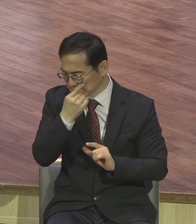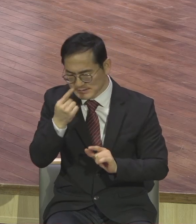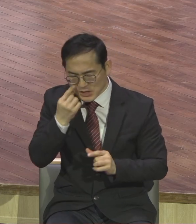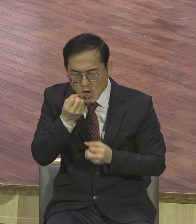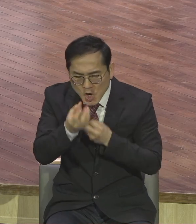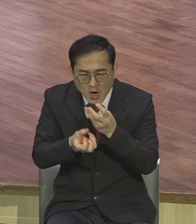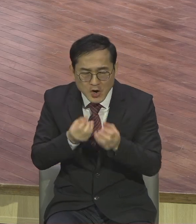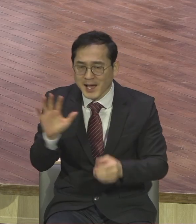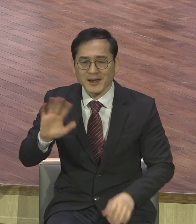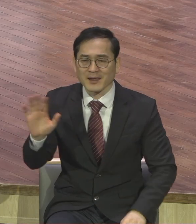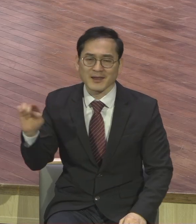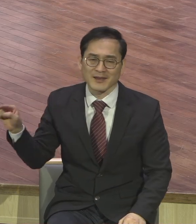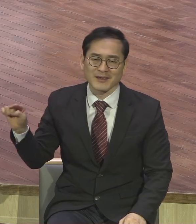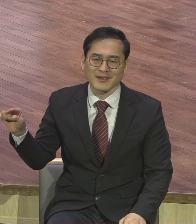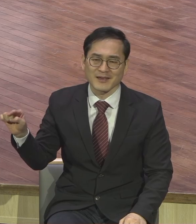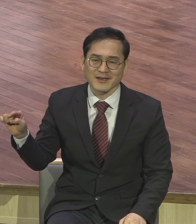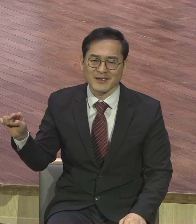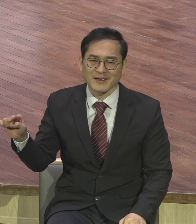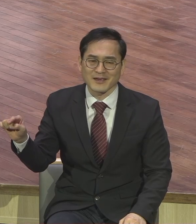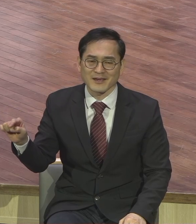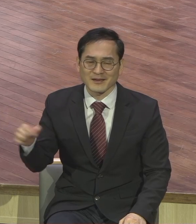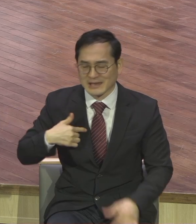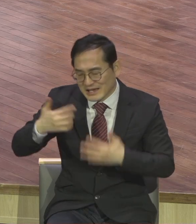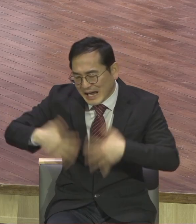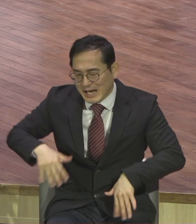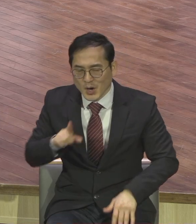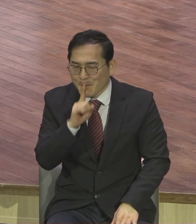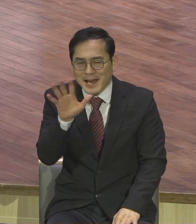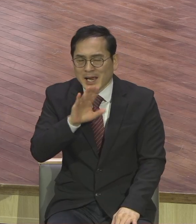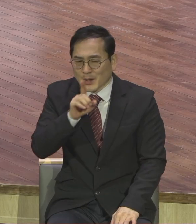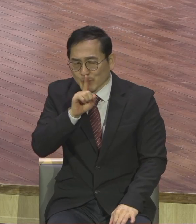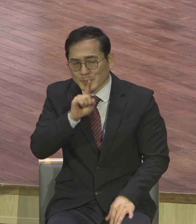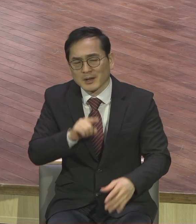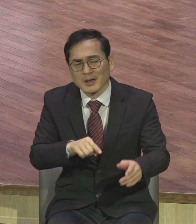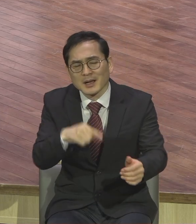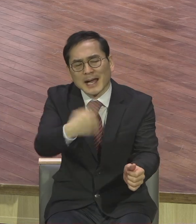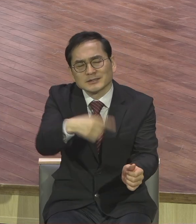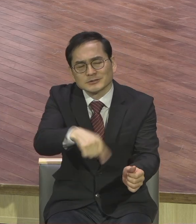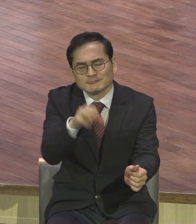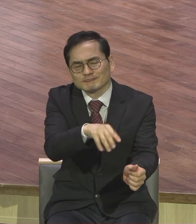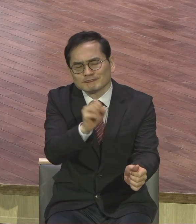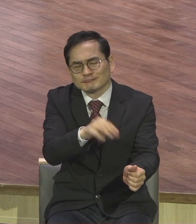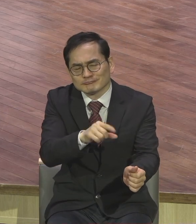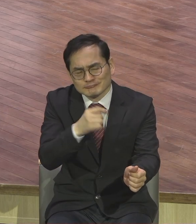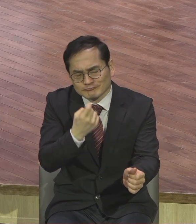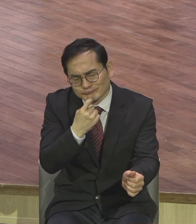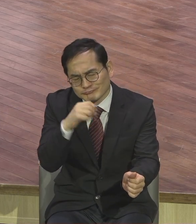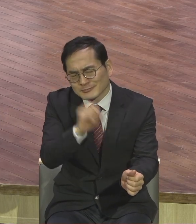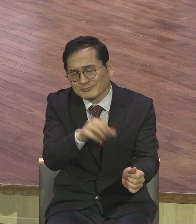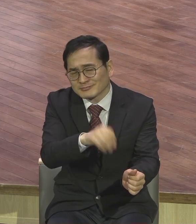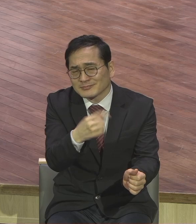그거 안 해. 자기 약점 말 안 해. 그리고 상대만 자꾸 가르치려 하니까